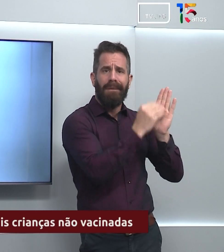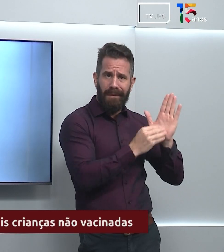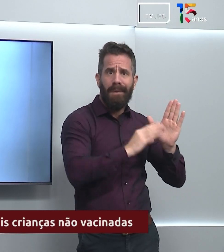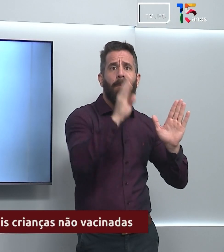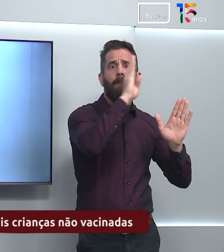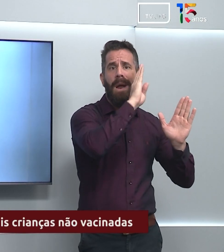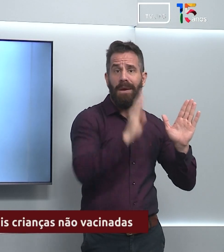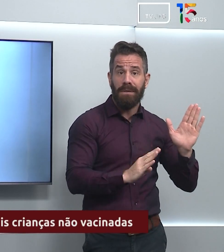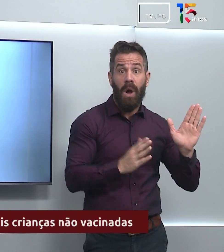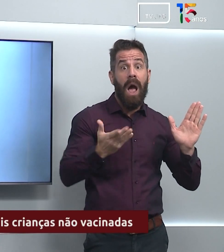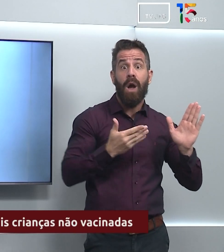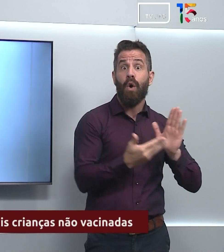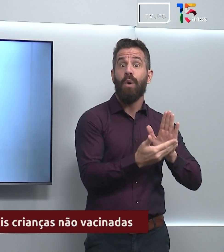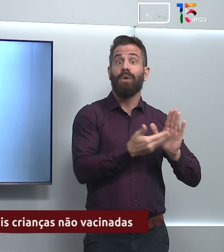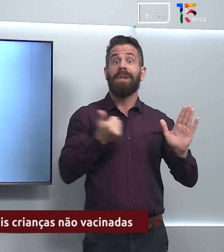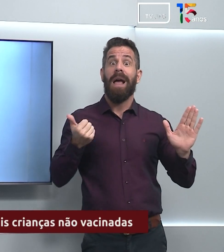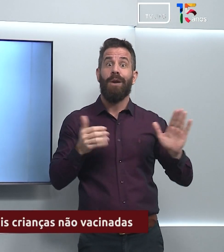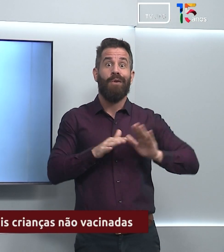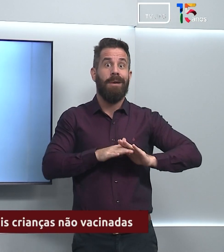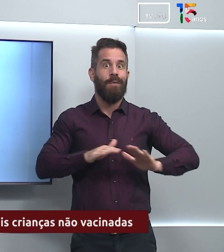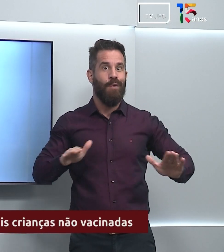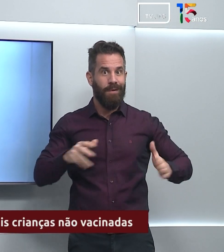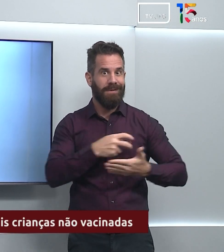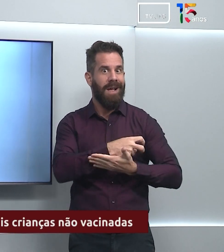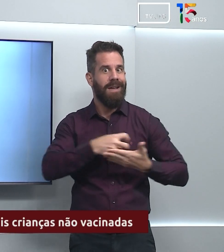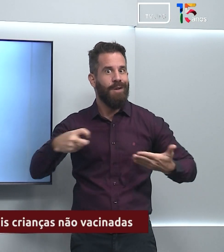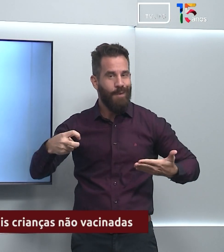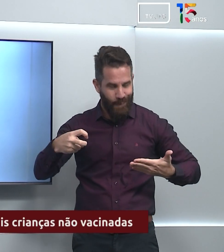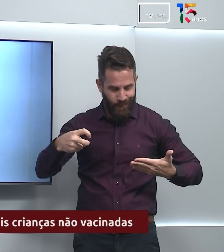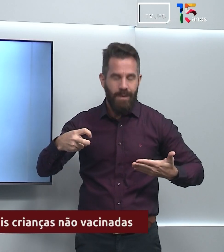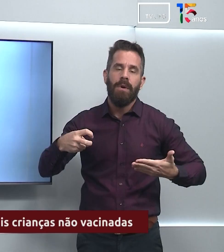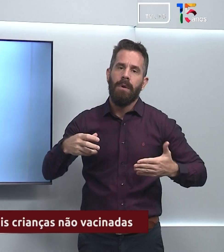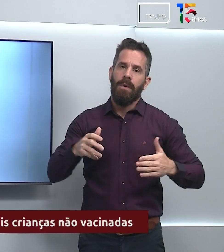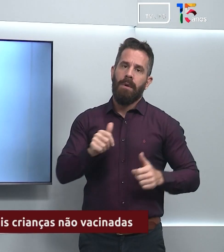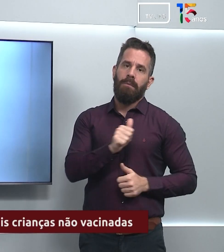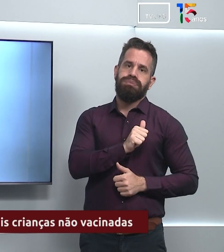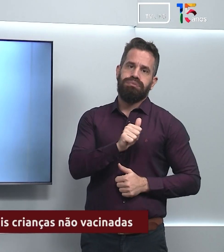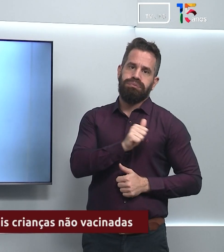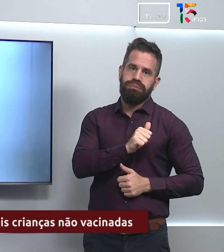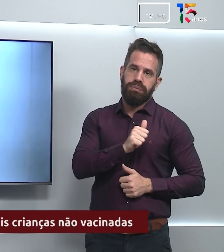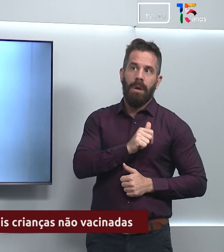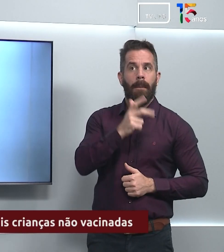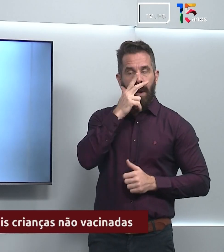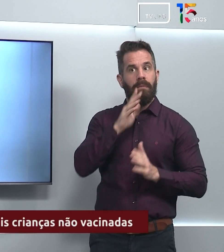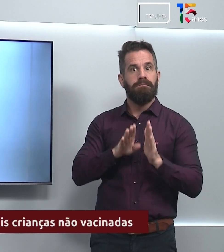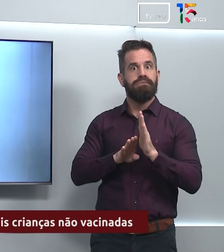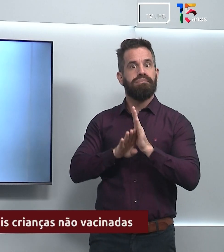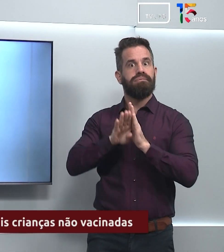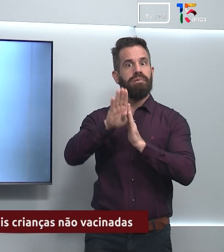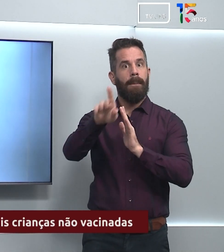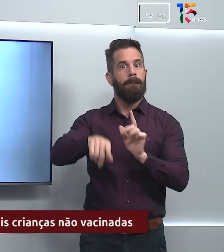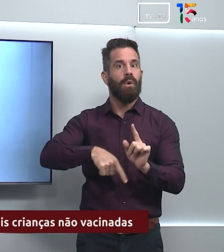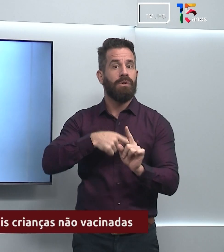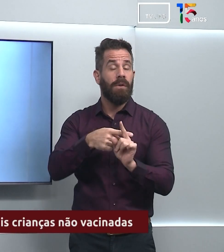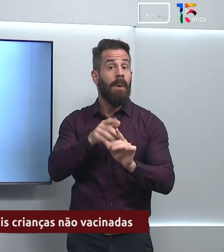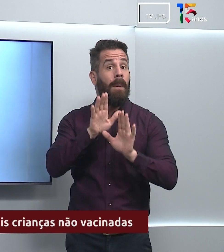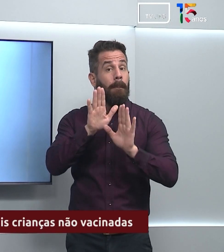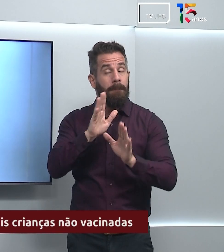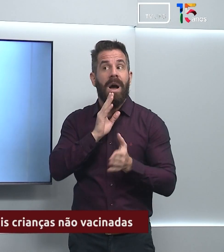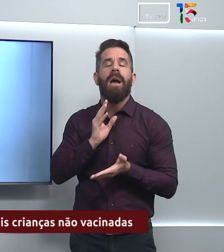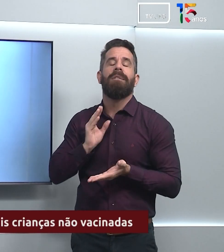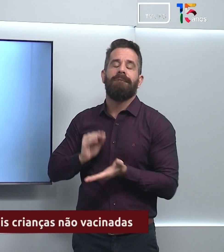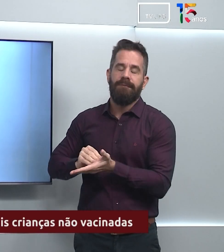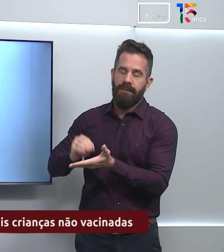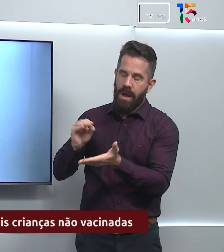Isso é um avanço muito grande. Saímos da lista, mas ainda estamos abaixo da